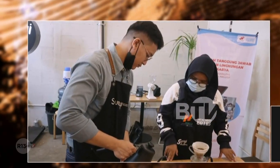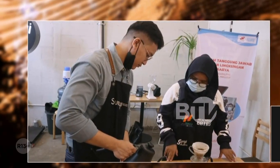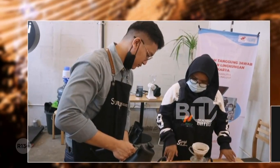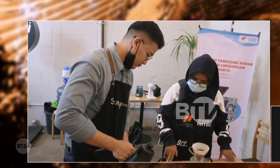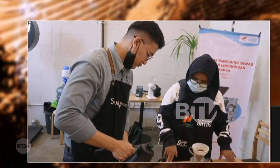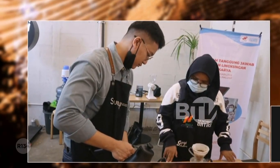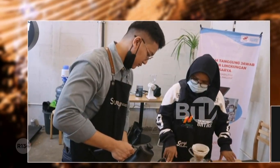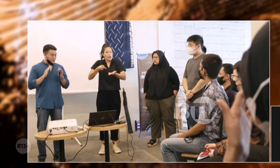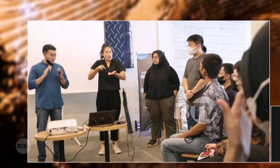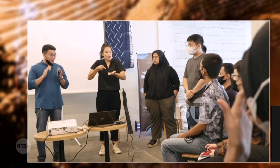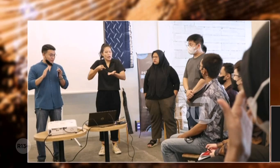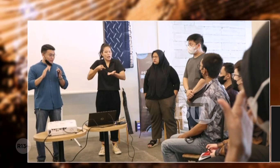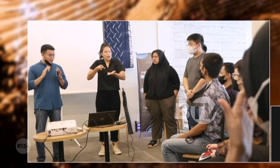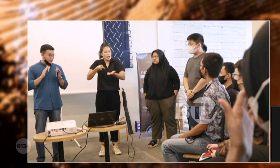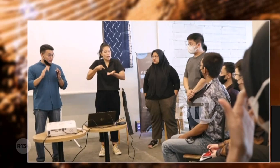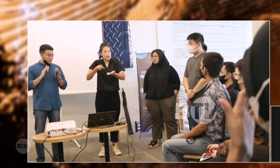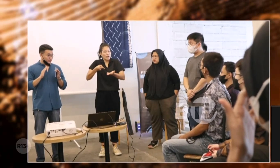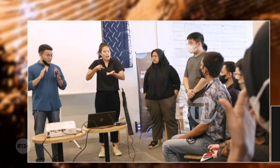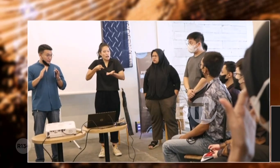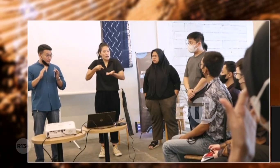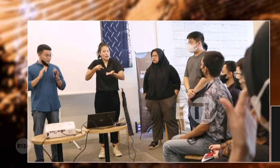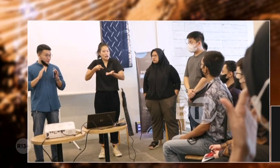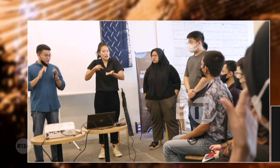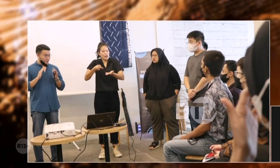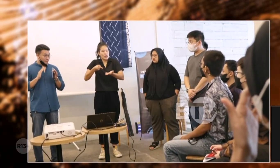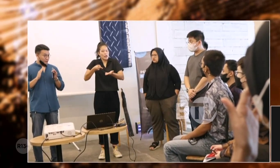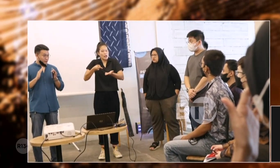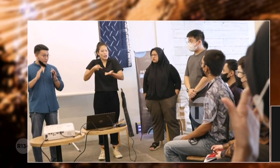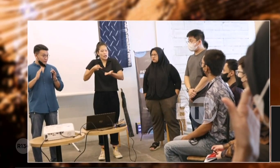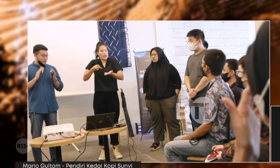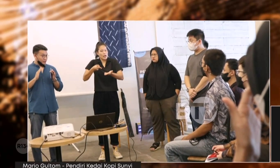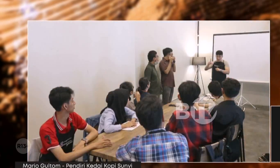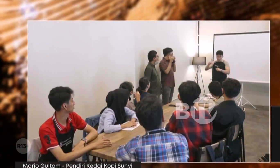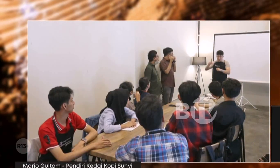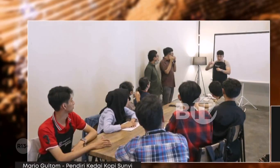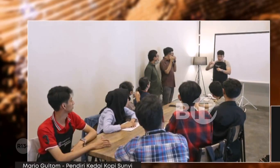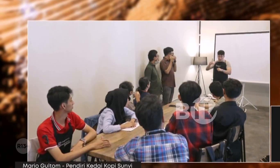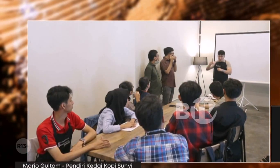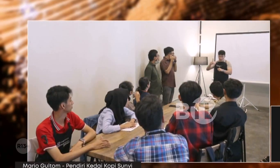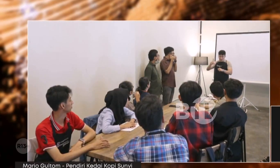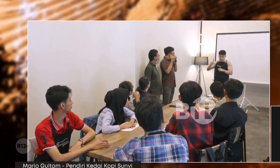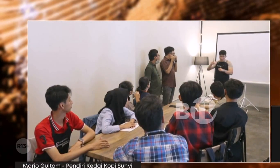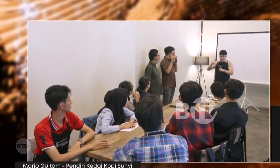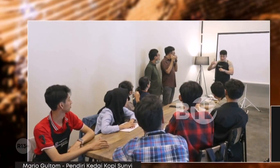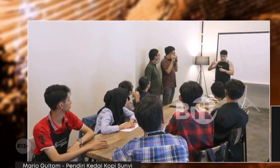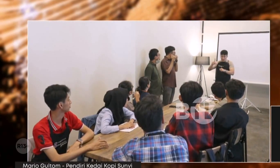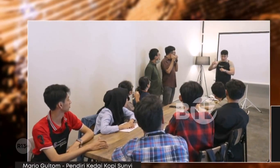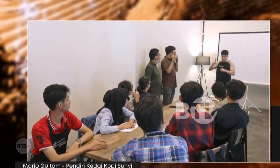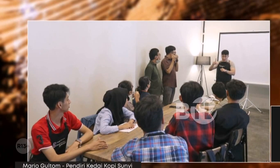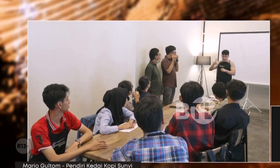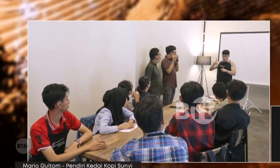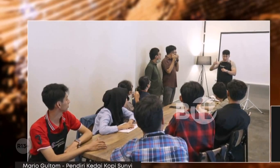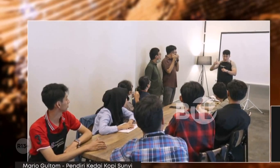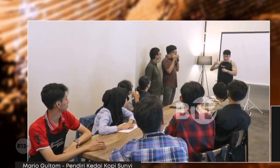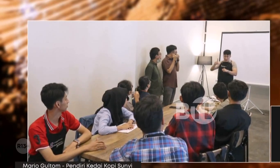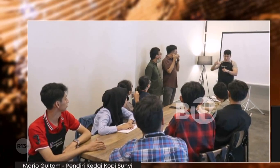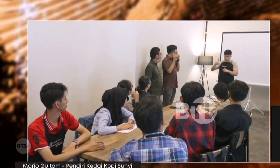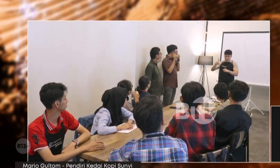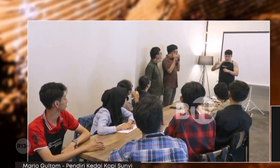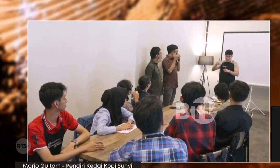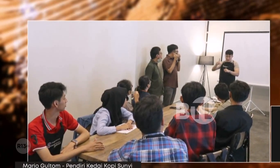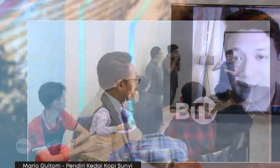mendidik lebih dari 200 barista disabilitas yang siap kerja. Mas, artinya kan bahwa masih banyak